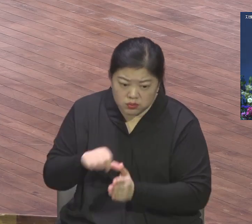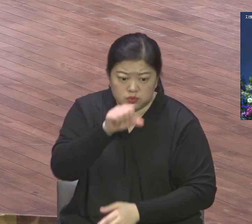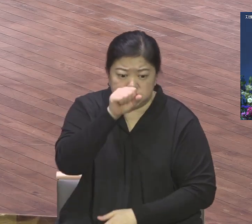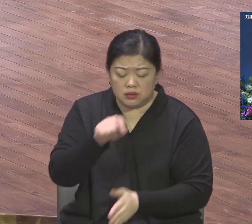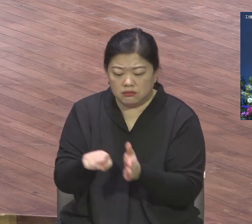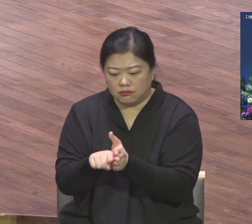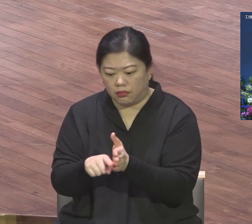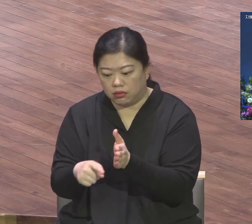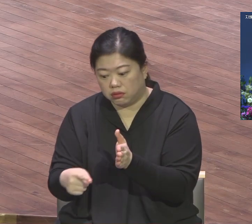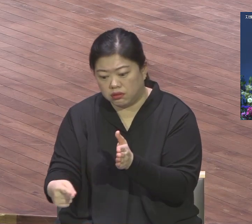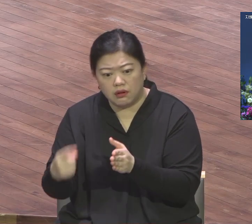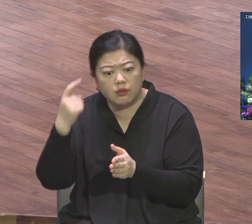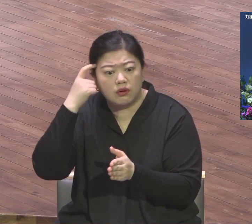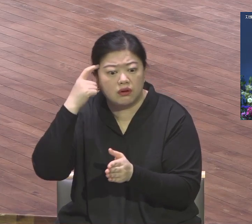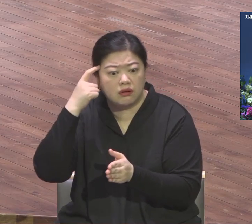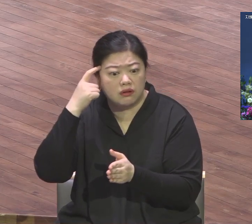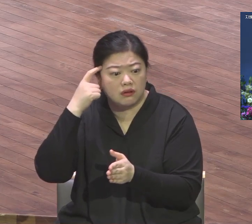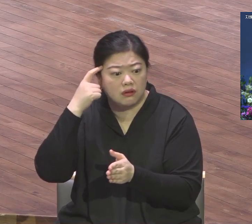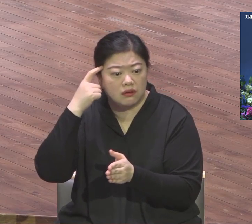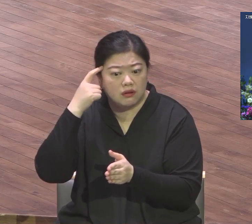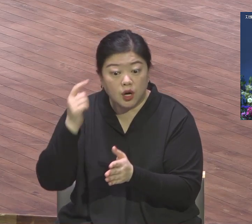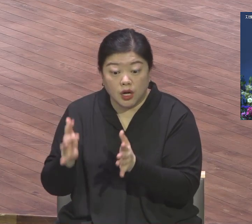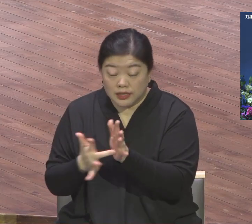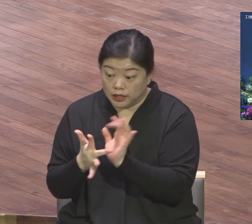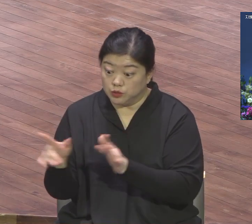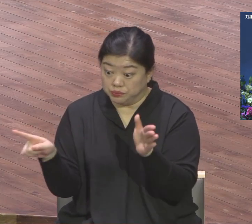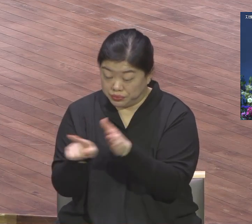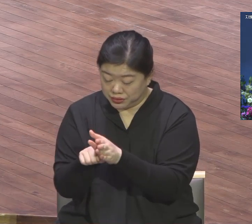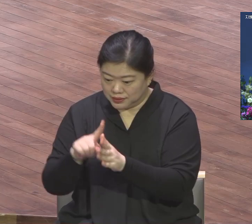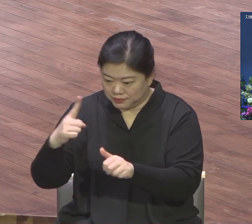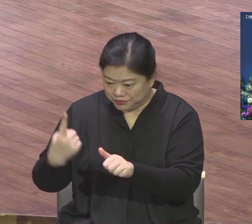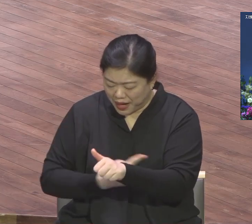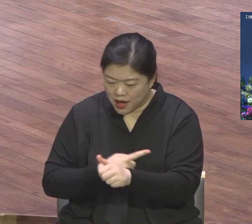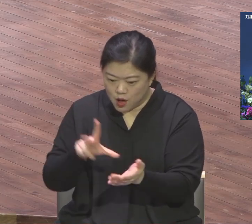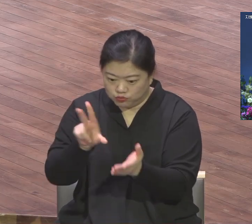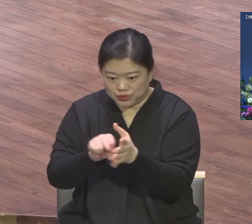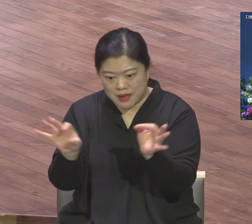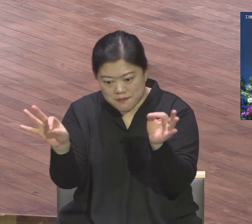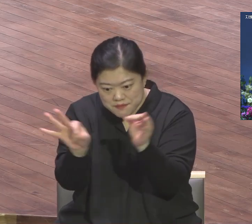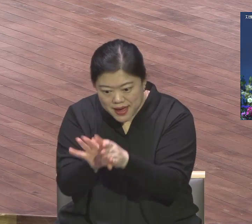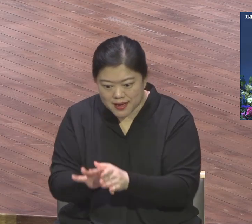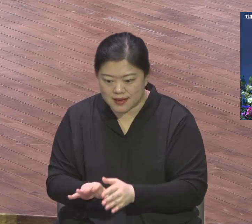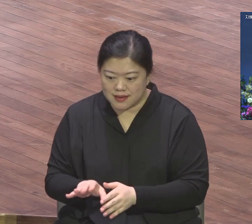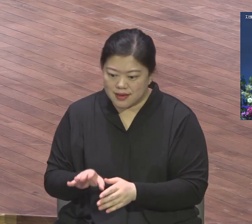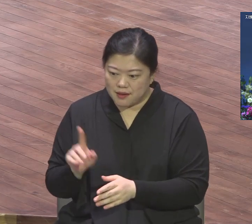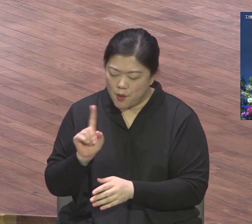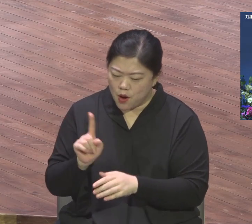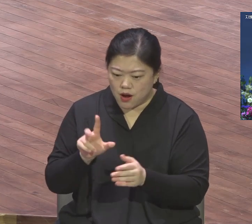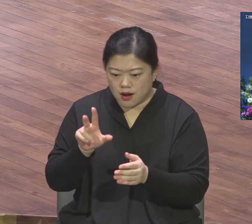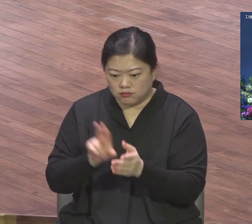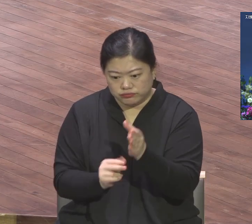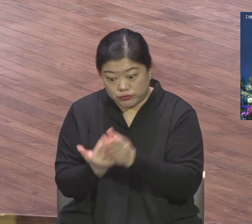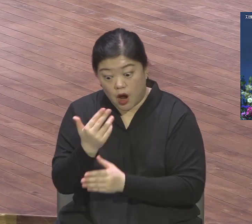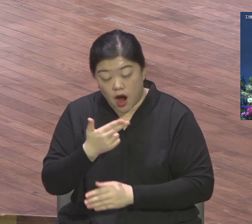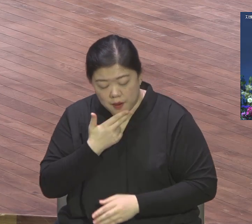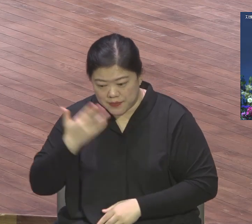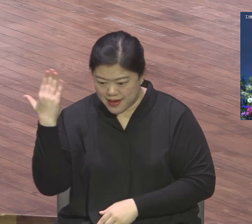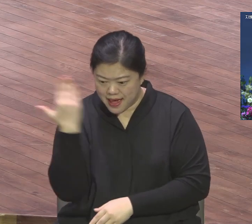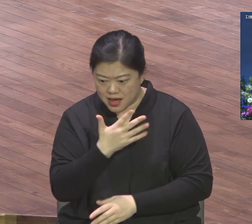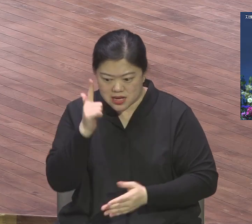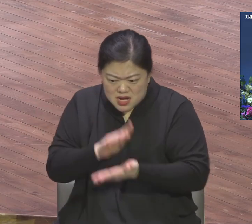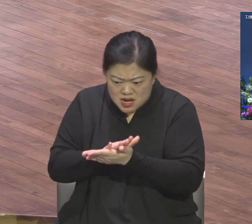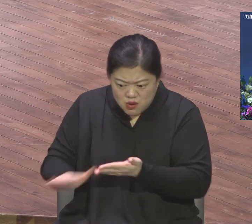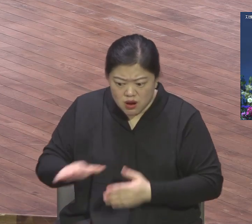발생돼. 예수 믿는다고 문제 사건이 없는 게 아니잖아요. 예수 믿으면 행동해야 되는데 그렇지